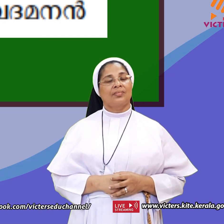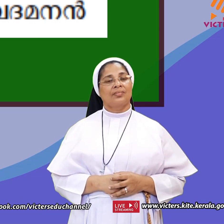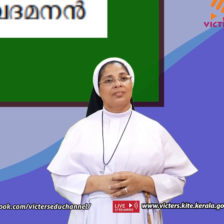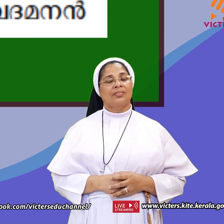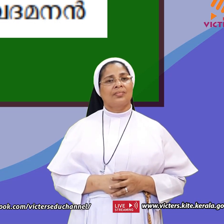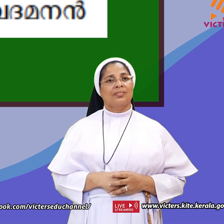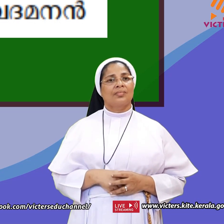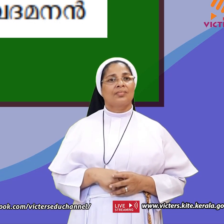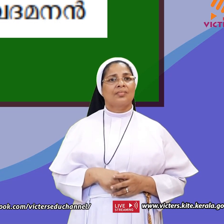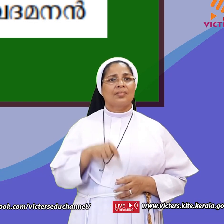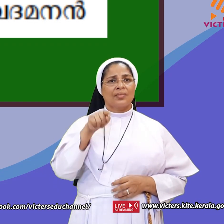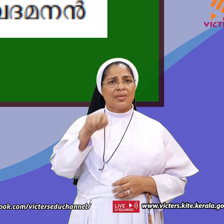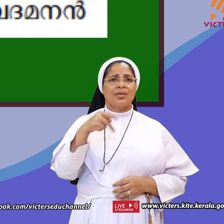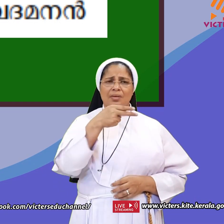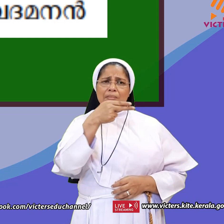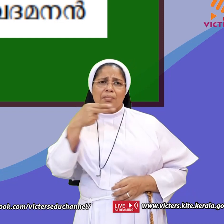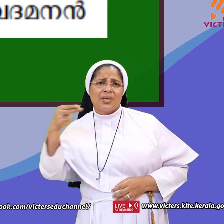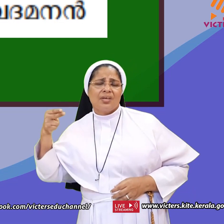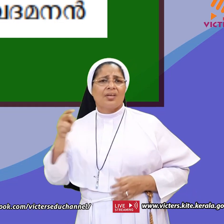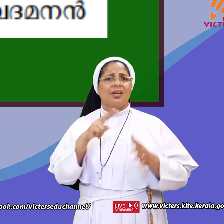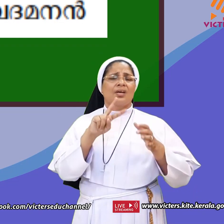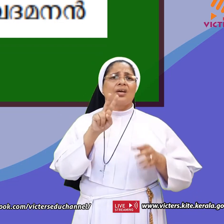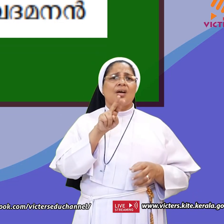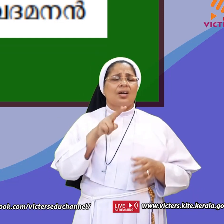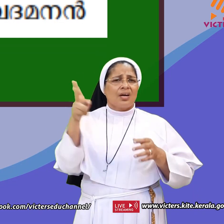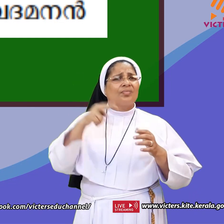സർവധമനൻ എന്ന പേരിൻ്റെ അർത്ഥം എന്താണെന്നറിയോ നിങ്ങൾക്ക്?